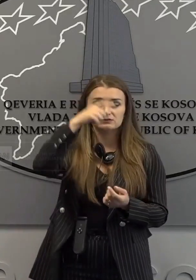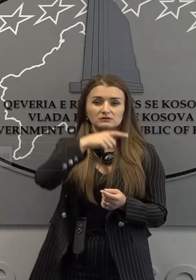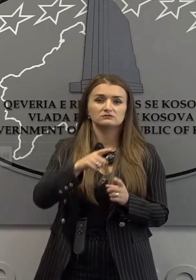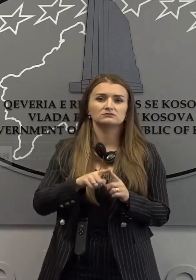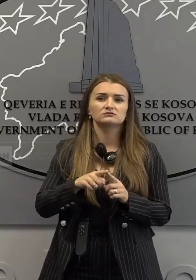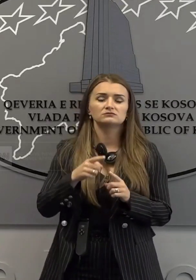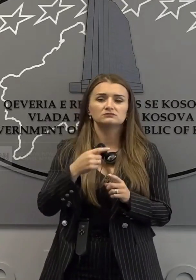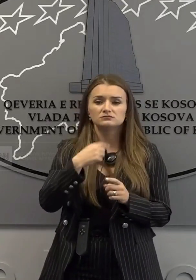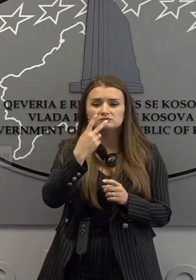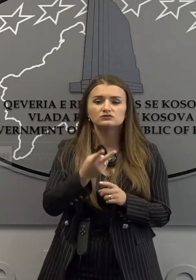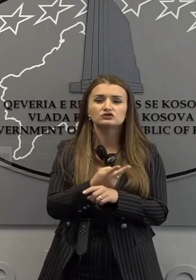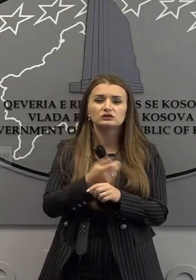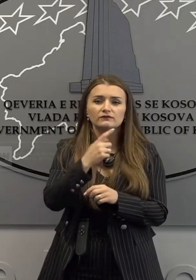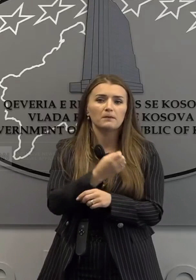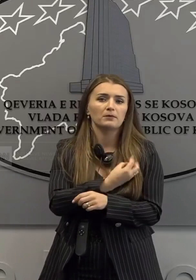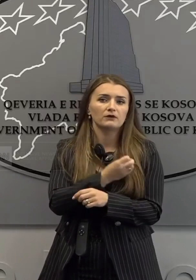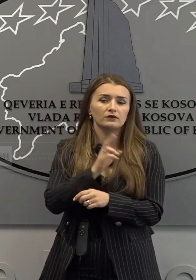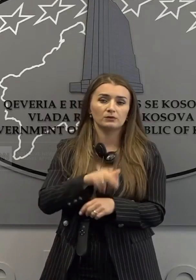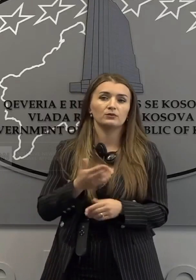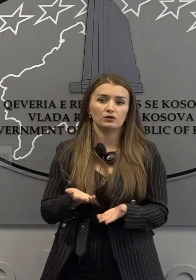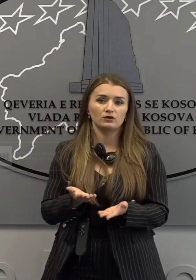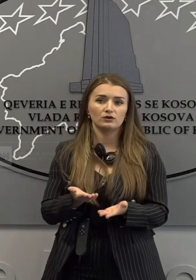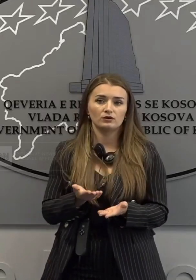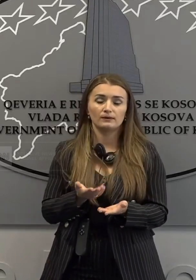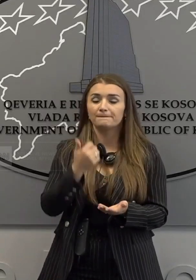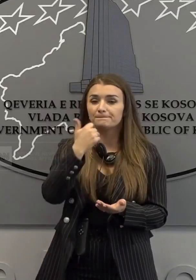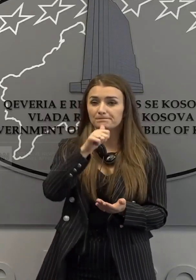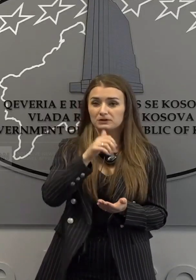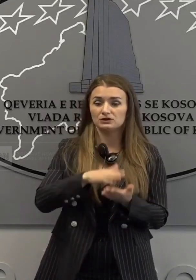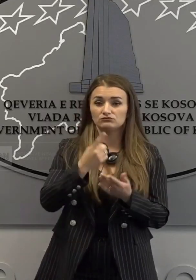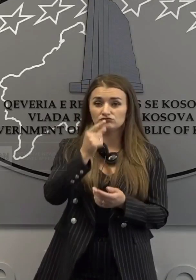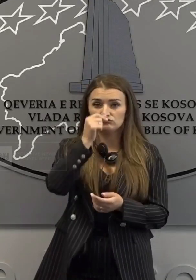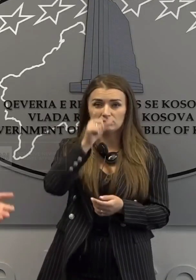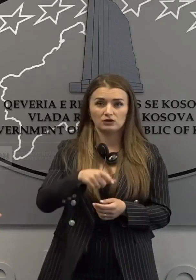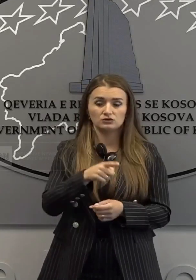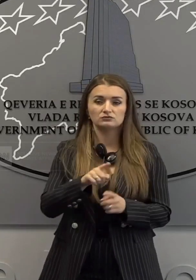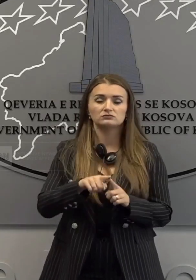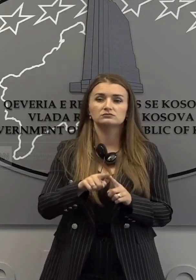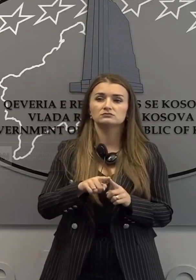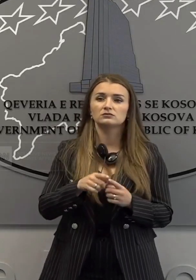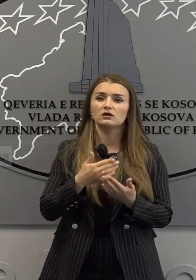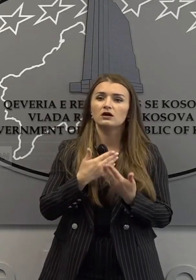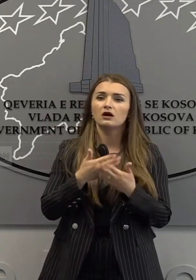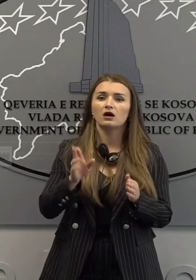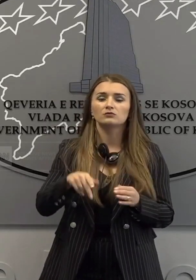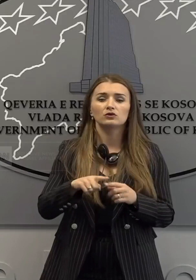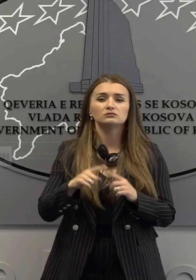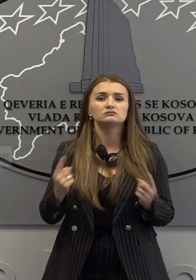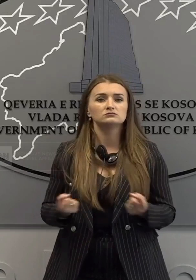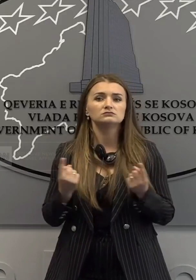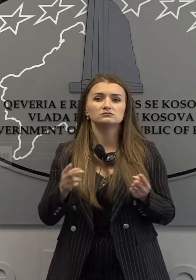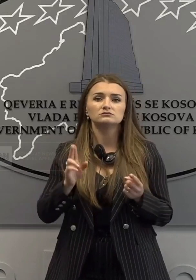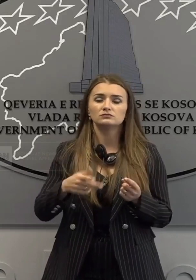shtet mafioz, ku një person publikisht lanson fushat përndjekse